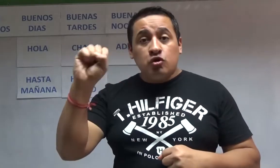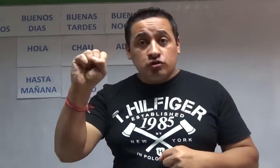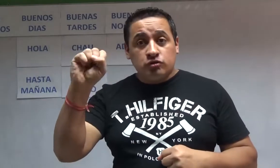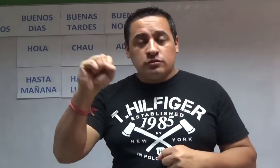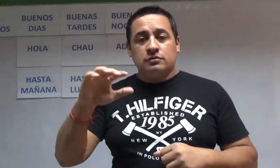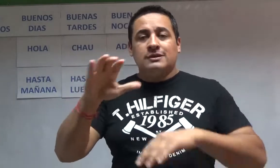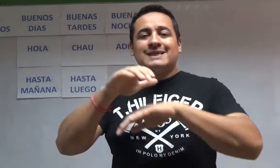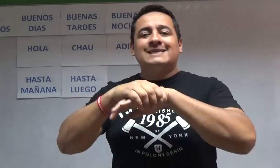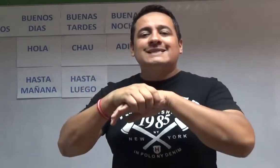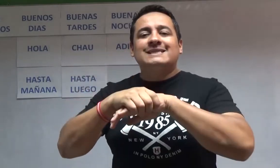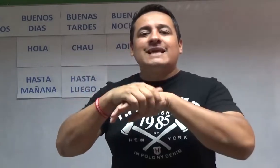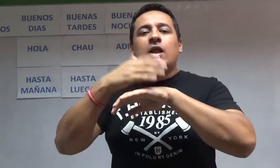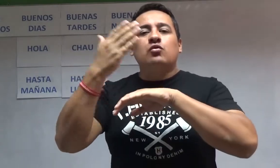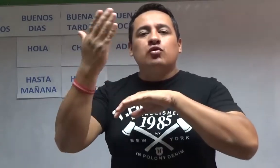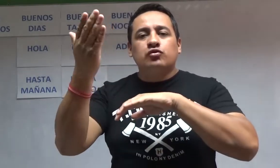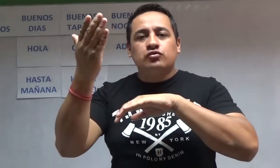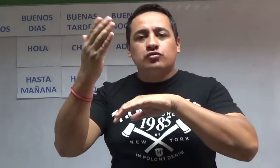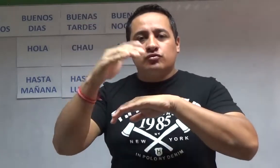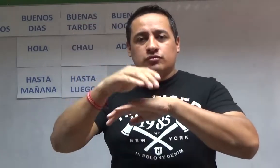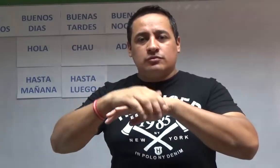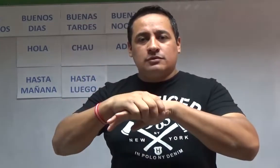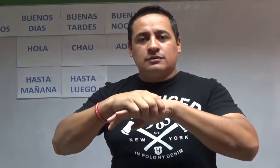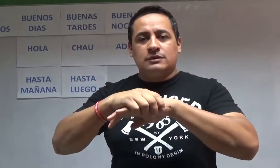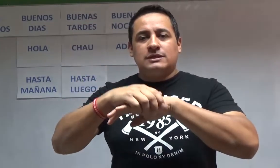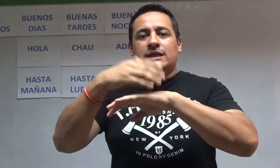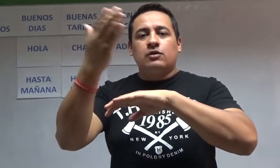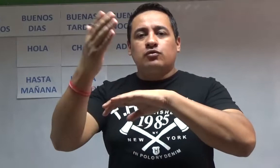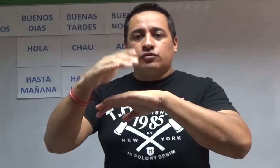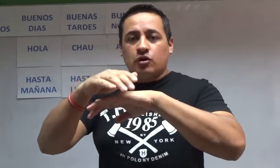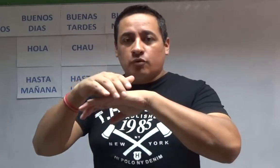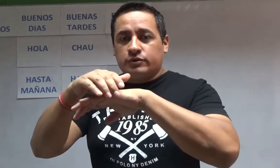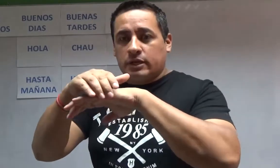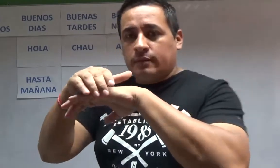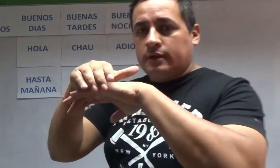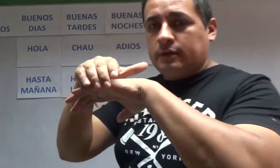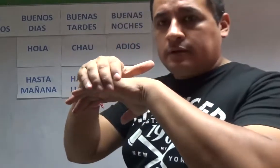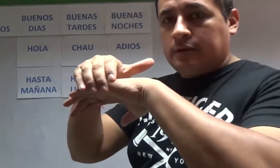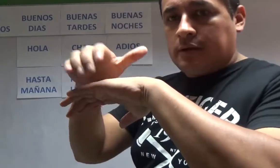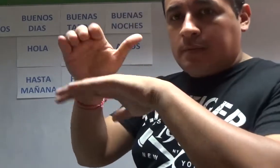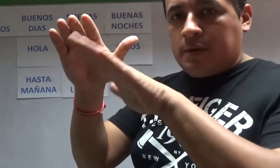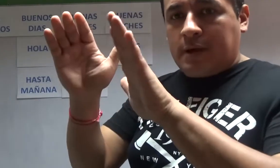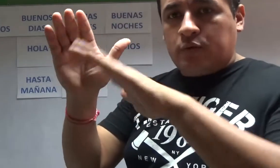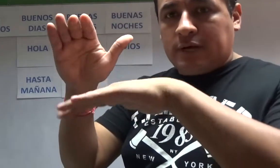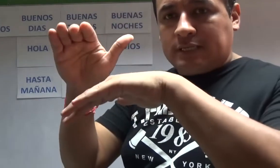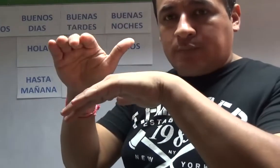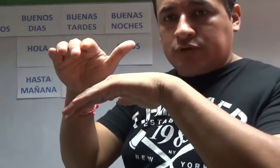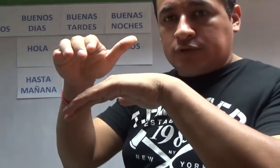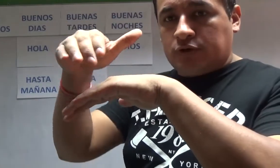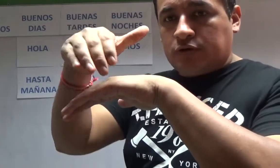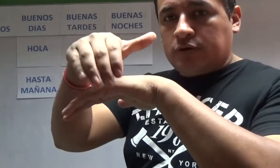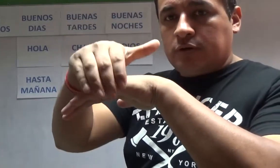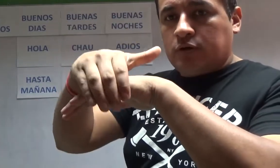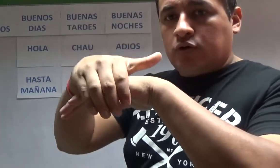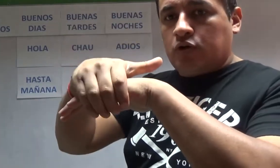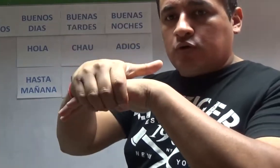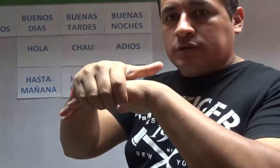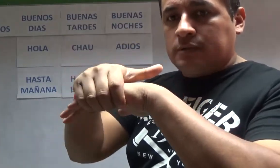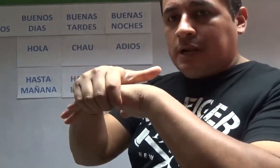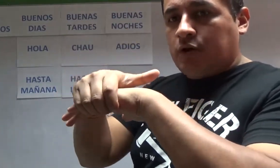Los saludos. Saludos. Observe, mi mano en esta posición, coloco encima la